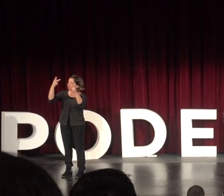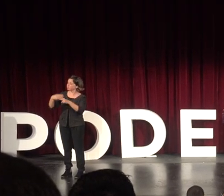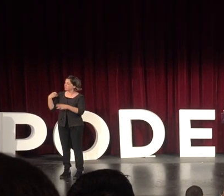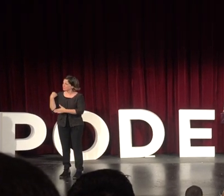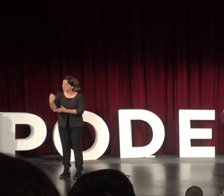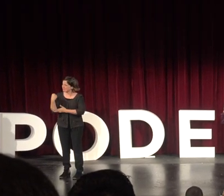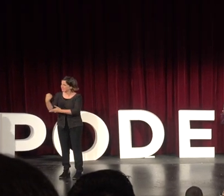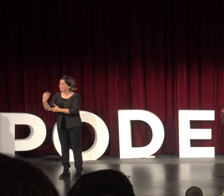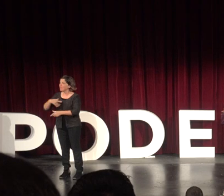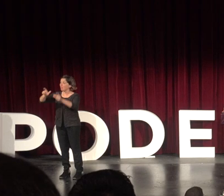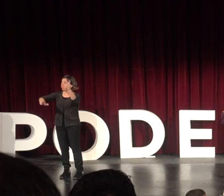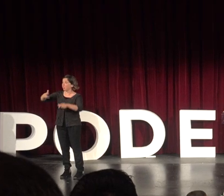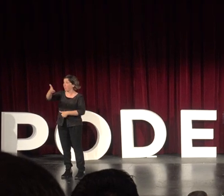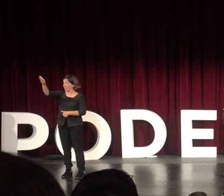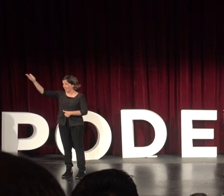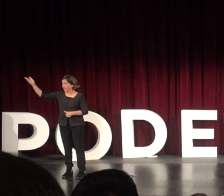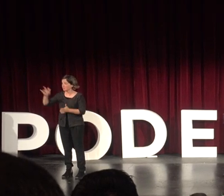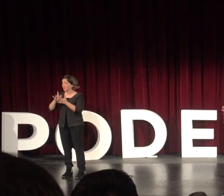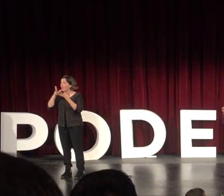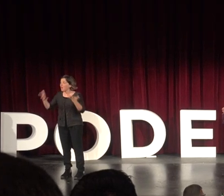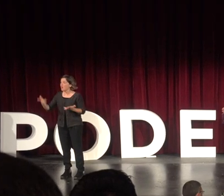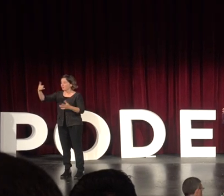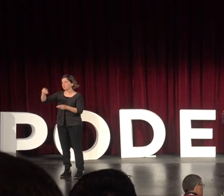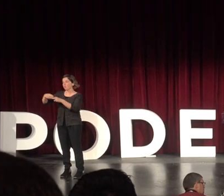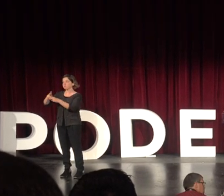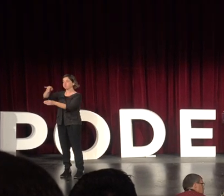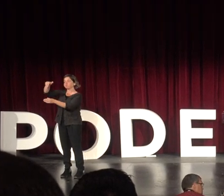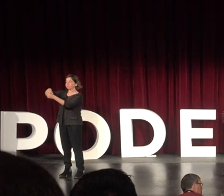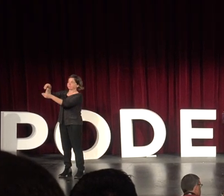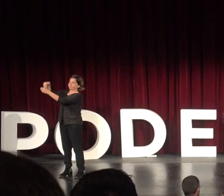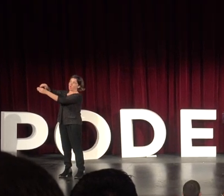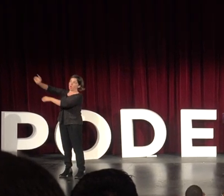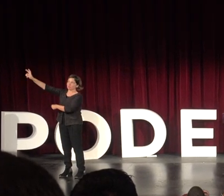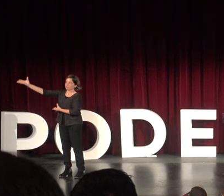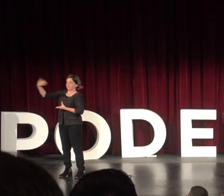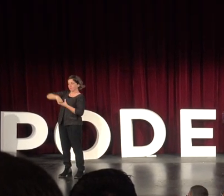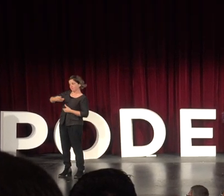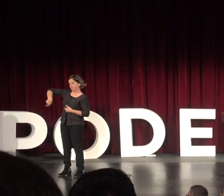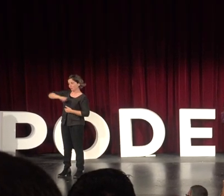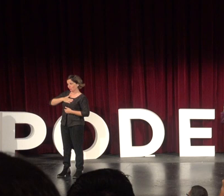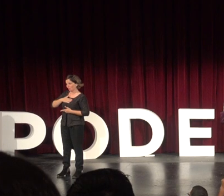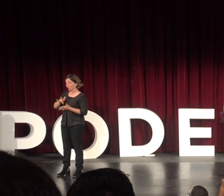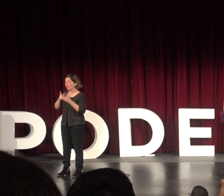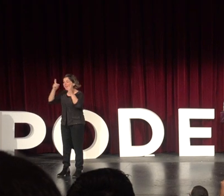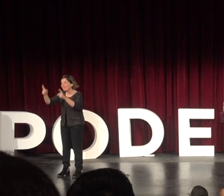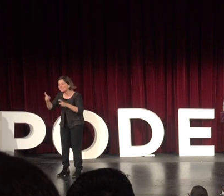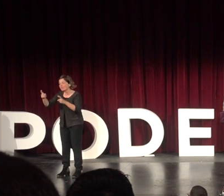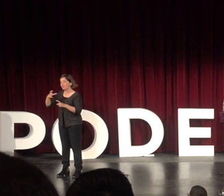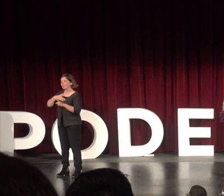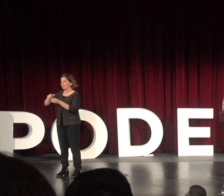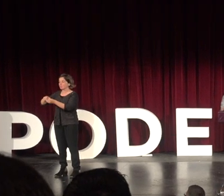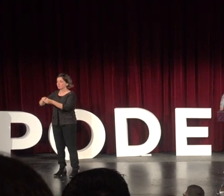y esa ciudadanía que hoy en día está en otros proyectos y en otros espacios. Podemos generar